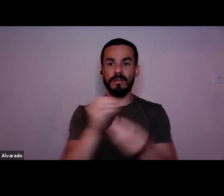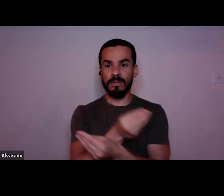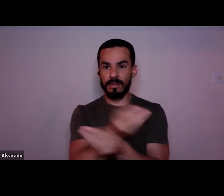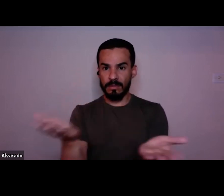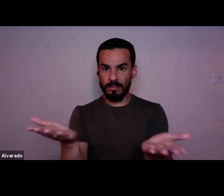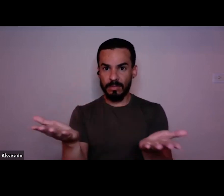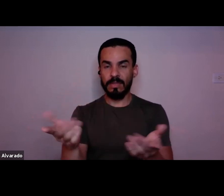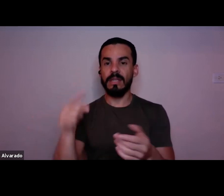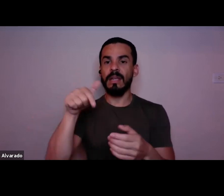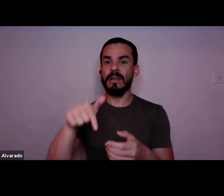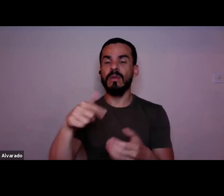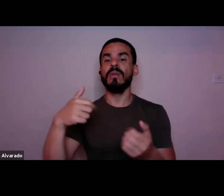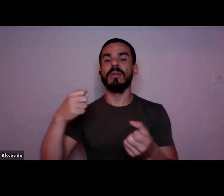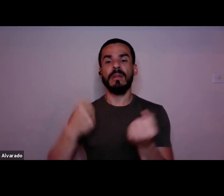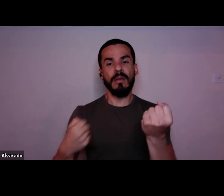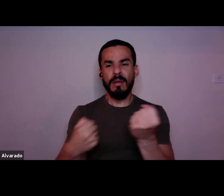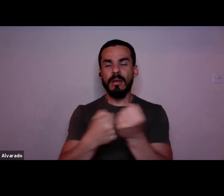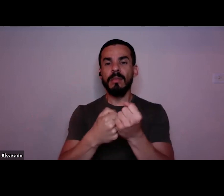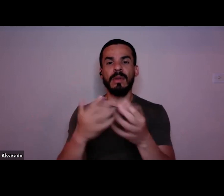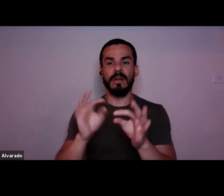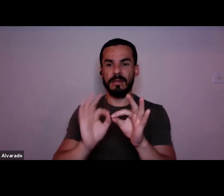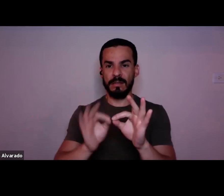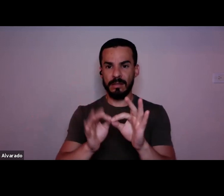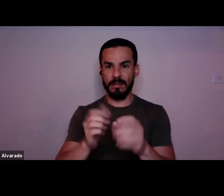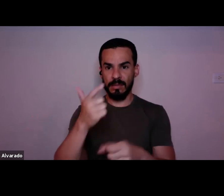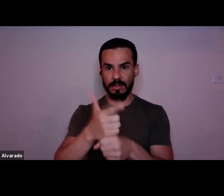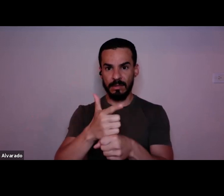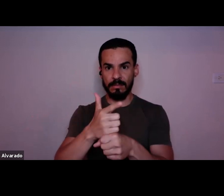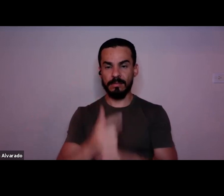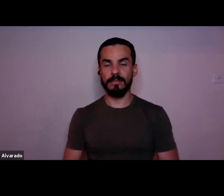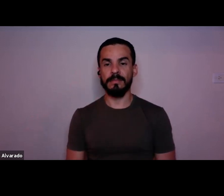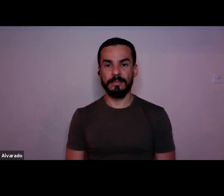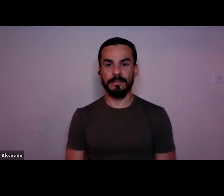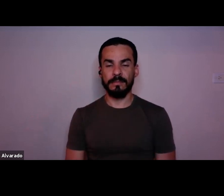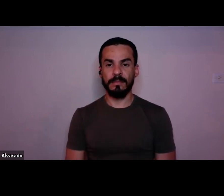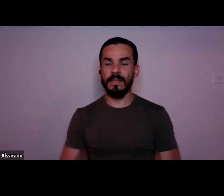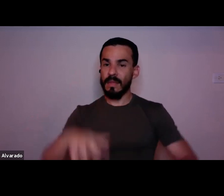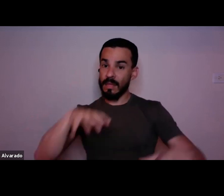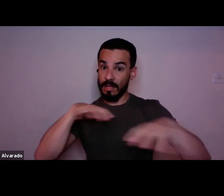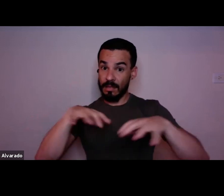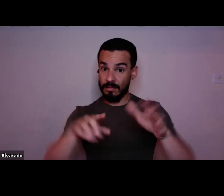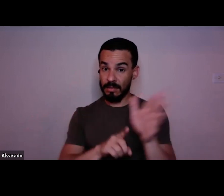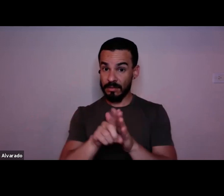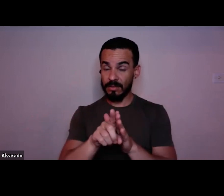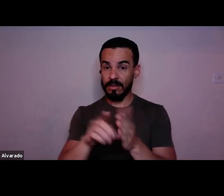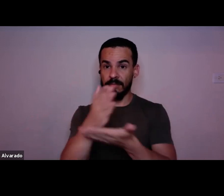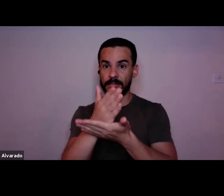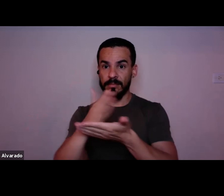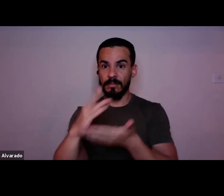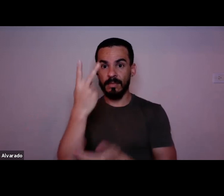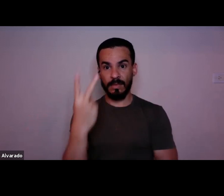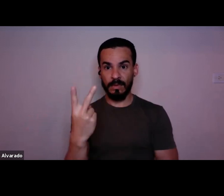quien colará colaborará hoy como intérprete de lesco la dinámica a desarrollar se divide en dos partes